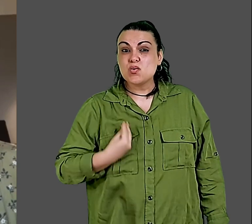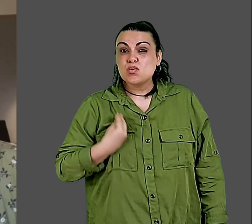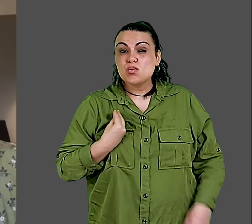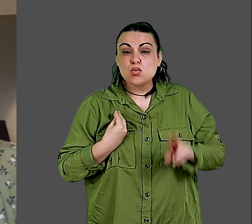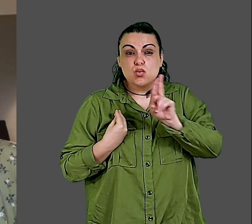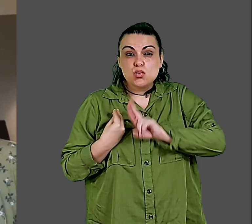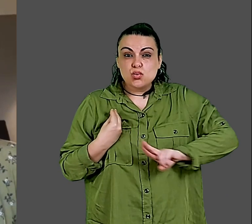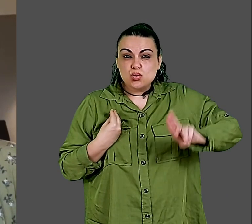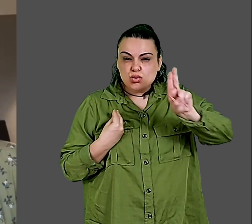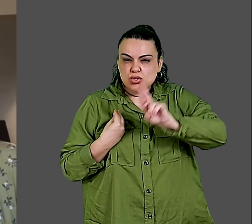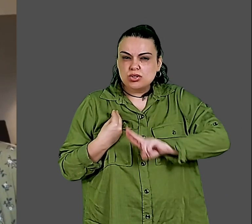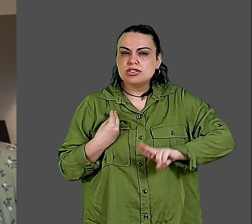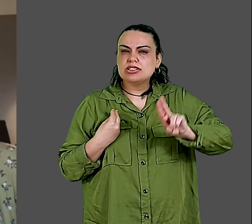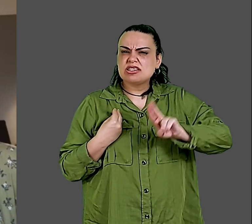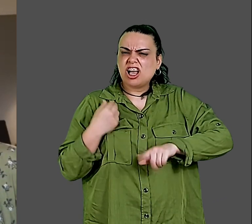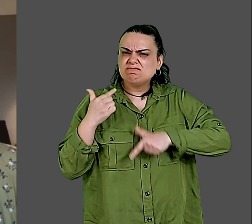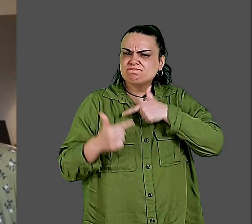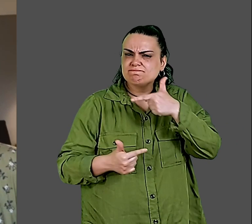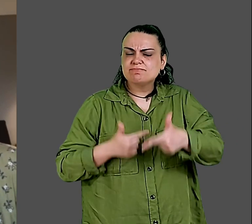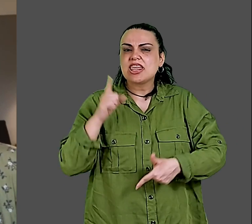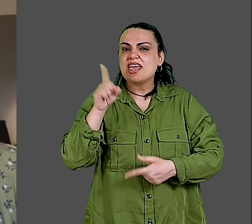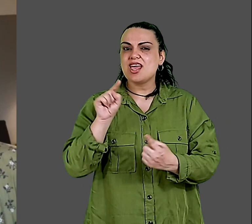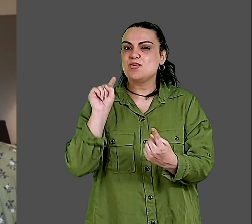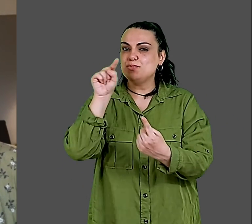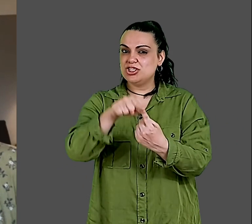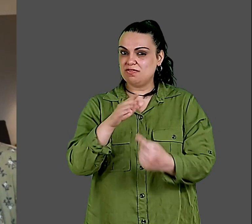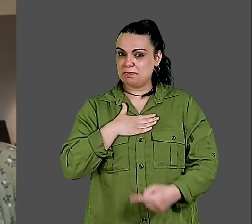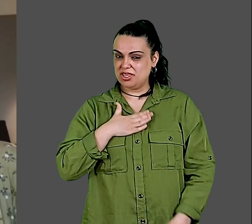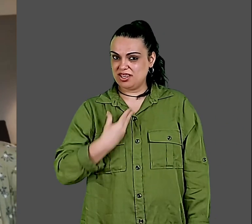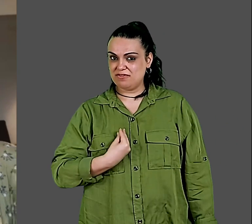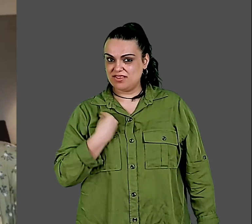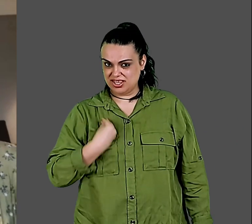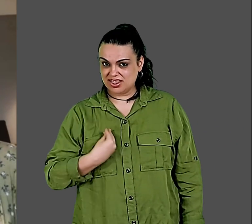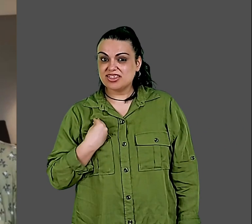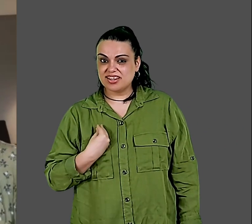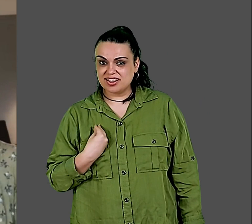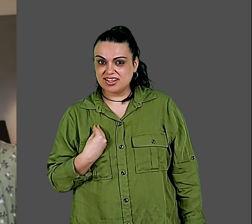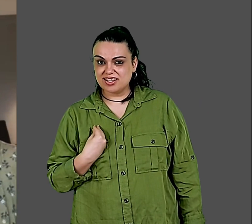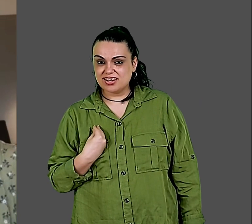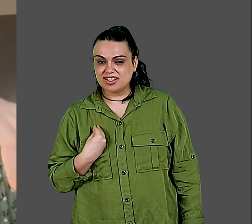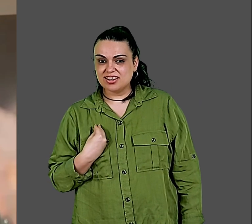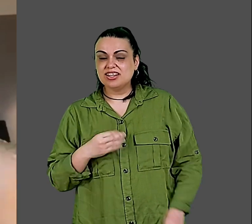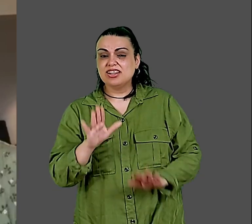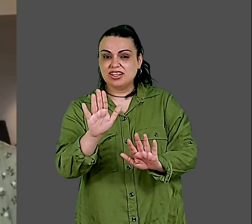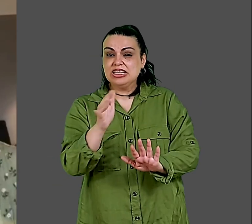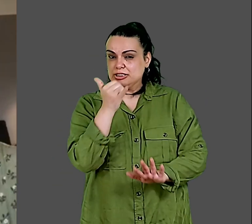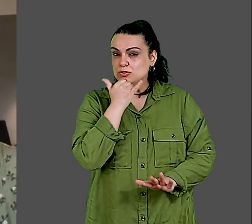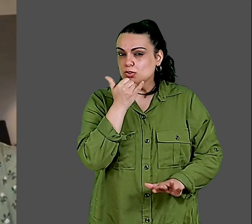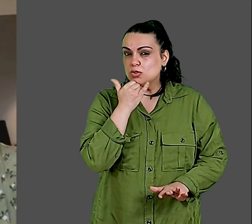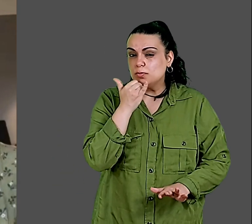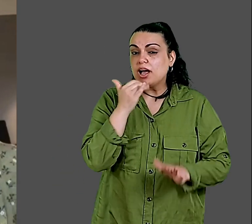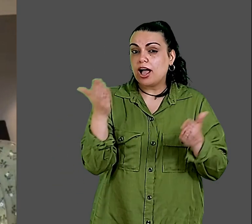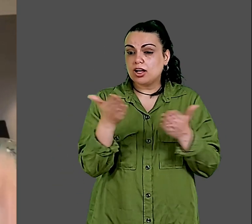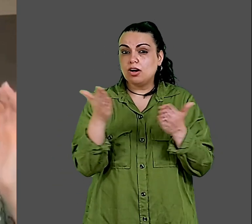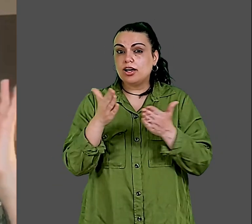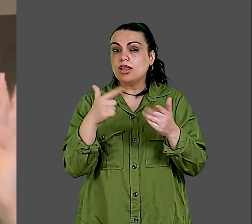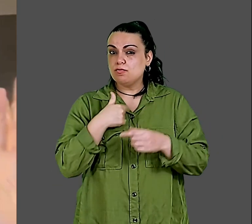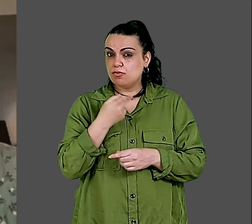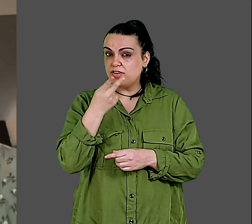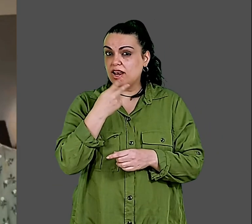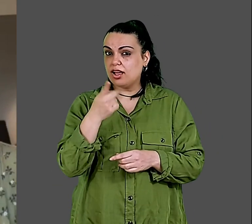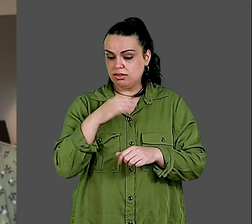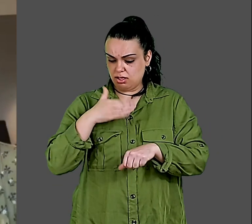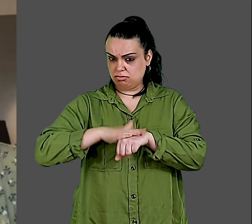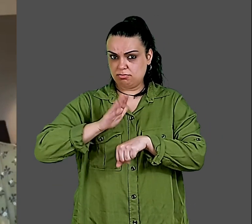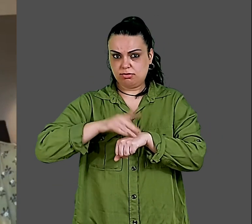carrega propósito na minha vida. Você desculpa, mas aí agora não é mais a Camila no ponto a ponto da aula, não. É a Camila do sopro